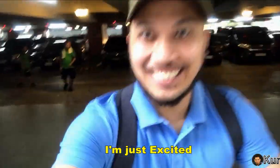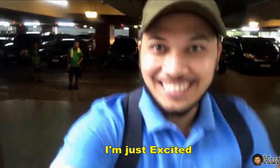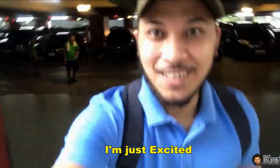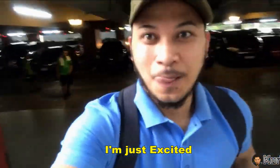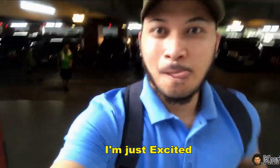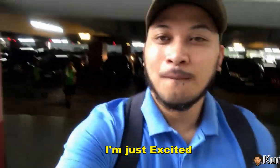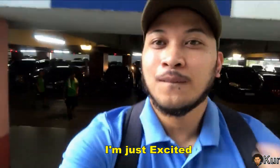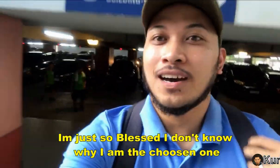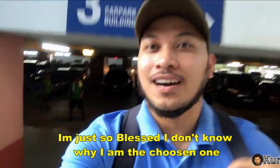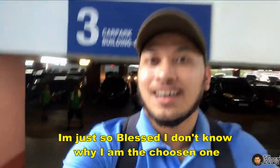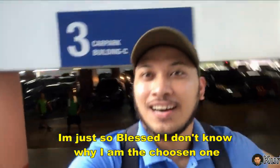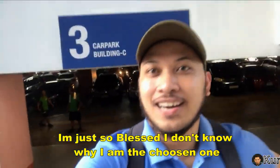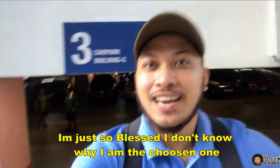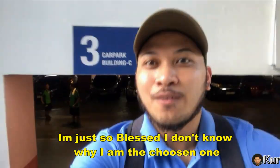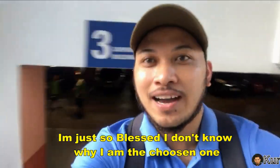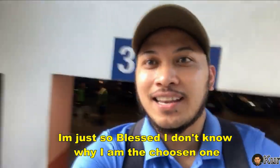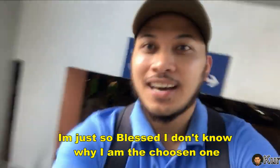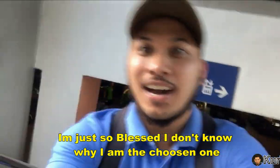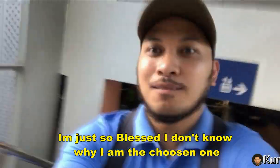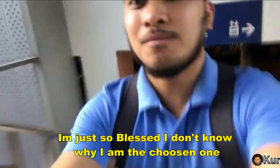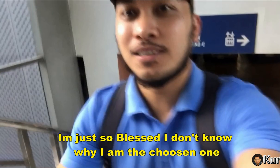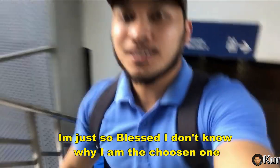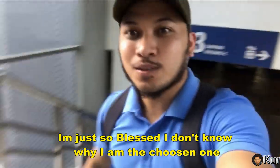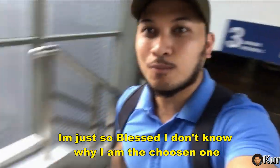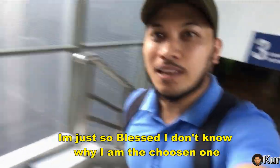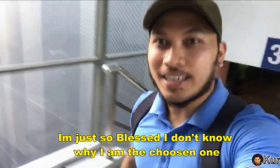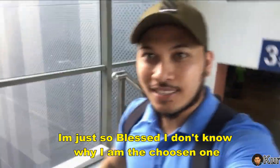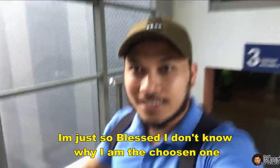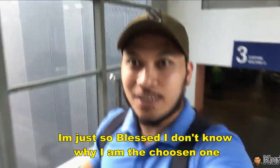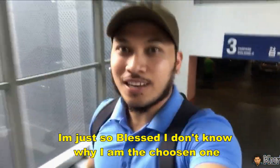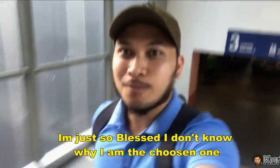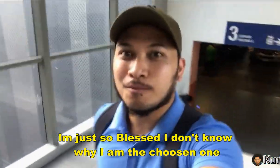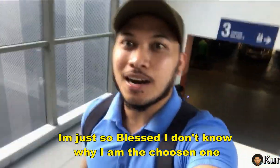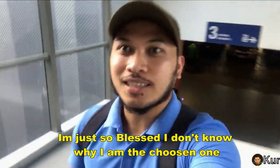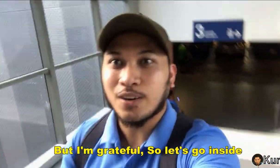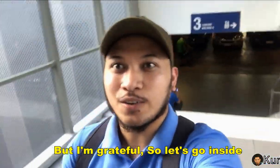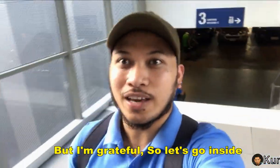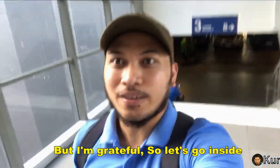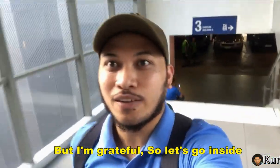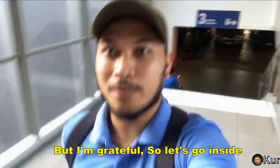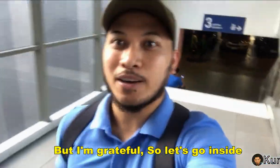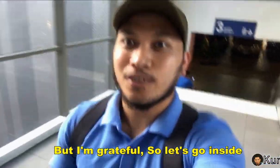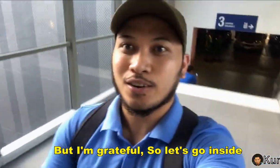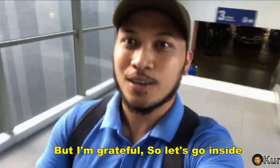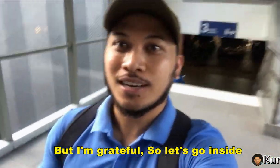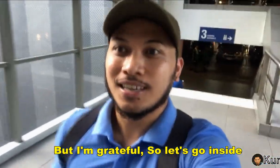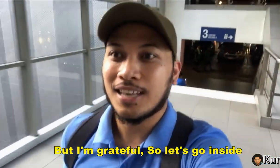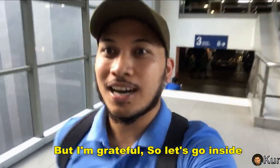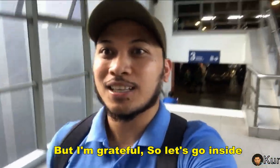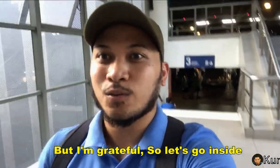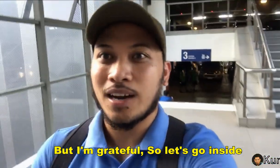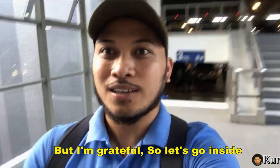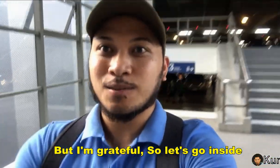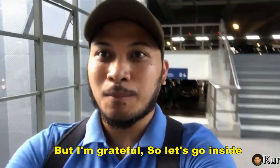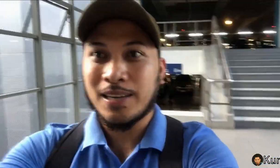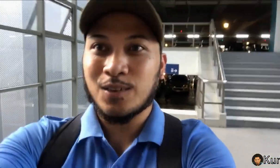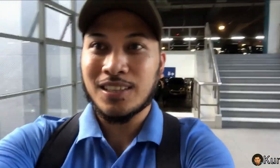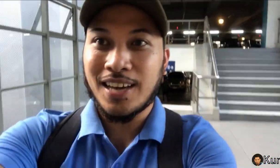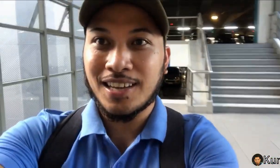Nakaka-excite. Ewan, I'm just so blessed. Hindi ko alam kung bakit ako yung na-invite, pero nakakatuwa. So, papasok na tayo sa